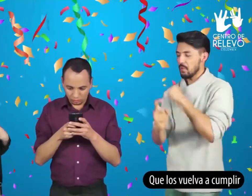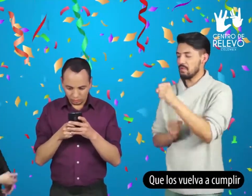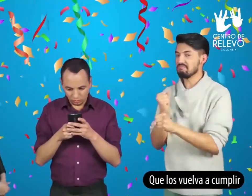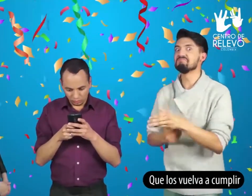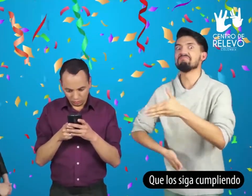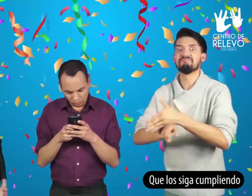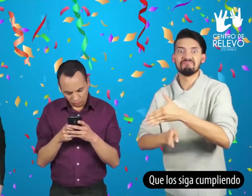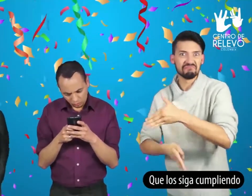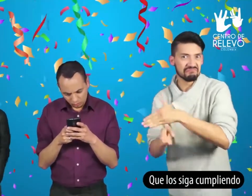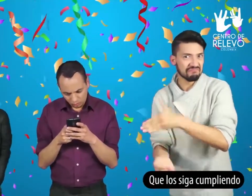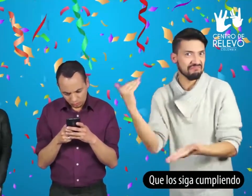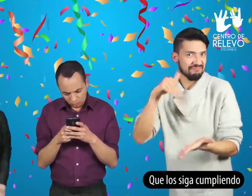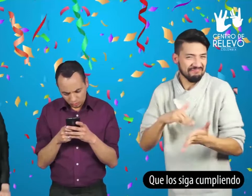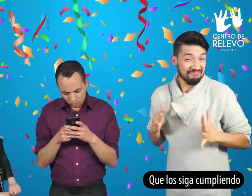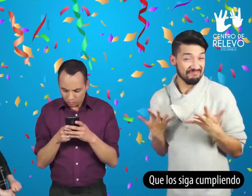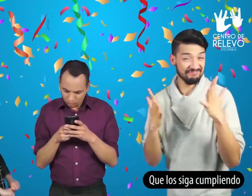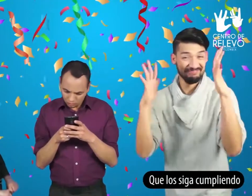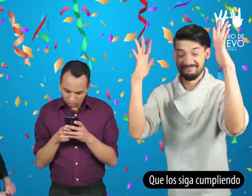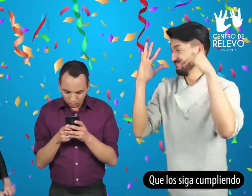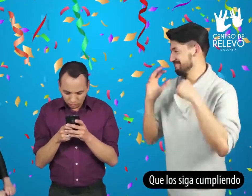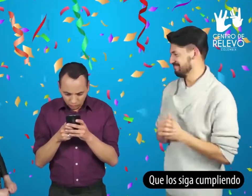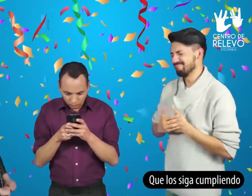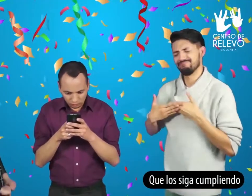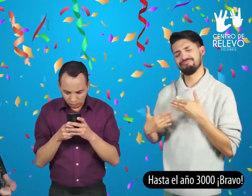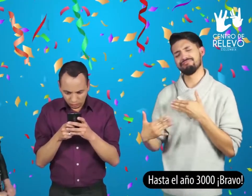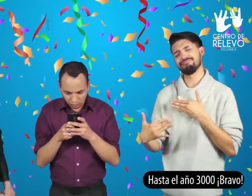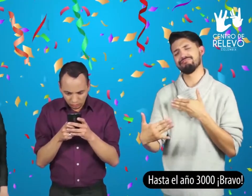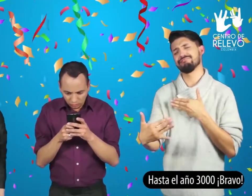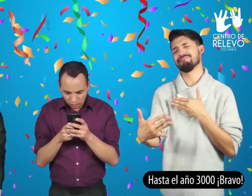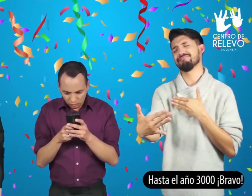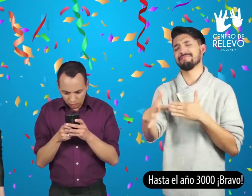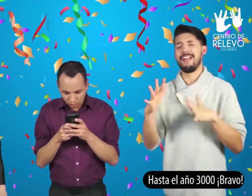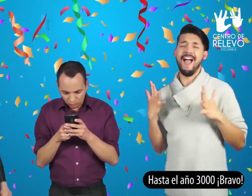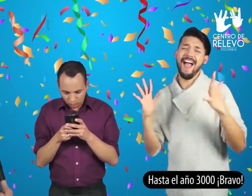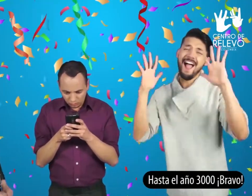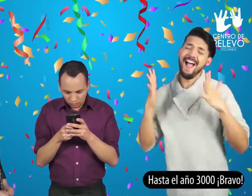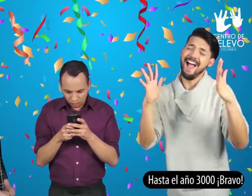cumplir, que los siga cumpliendo. Hasta el año, tres mil. ¡Bravo!